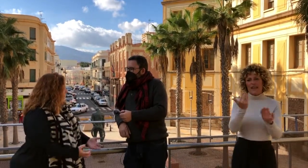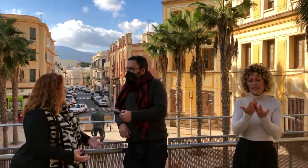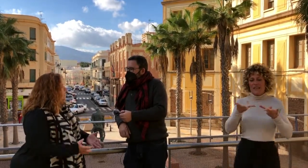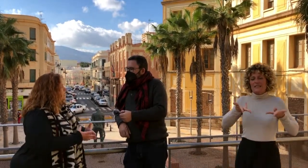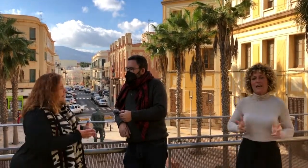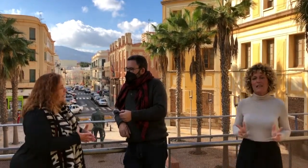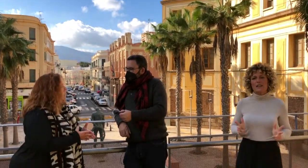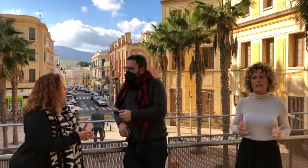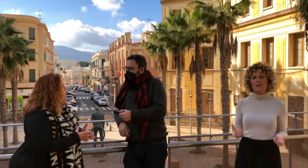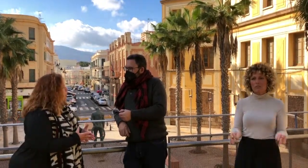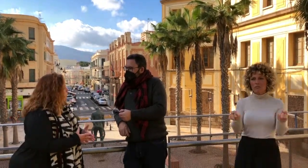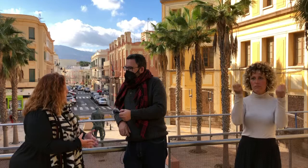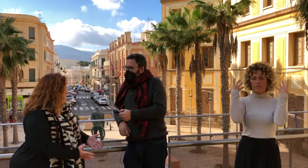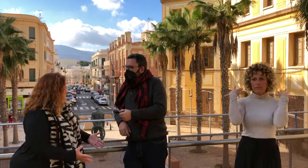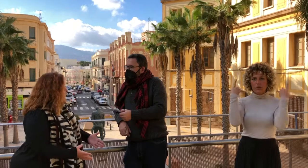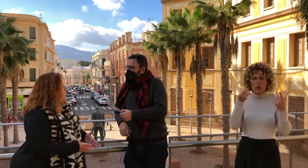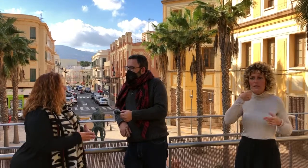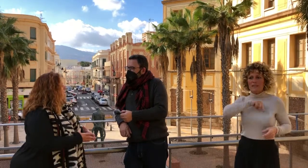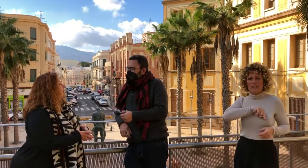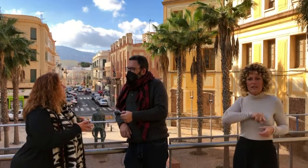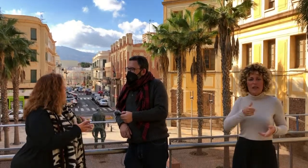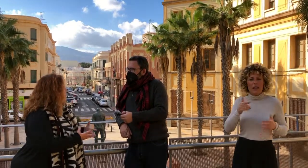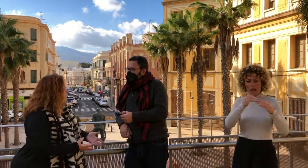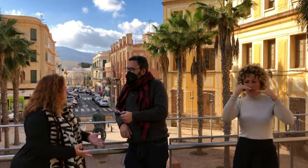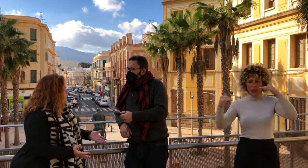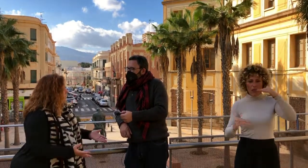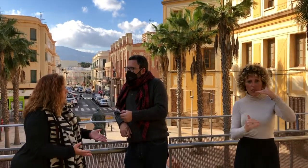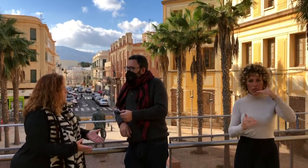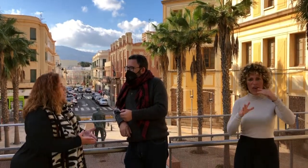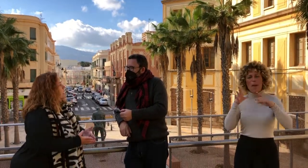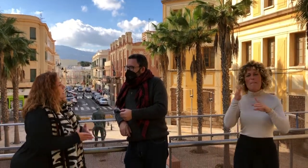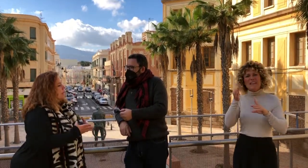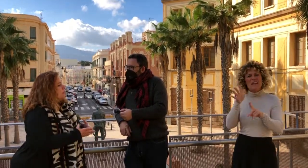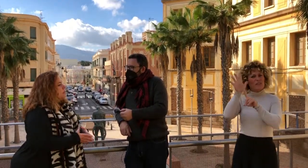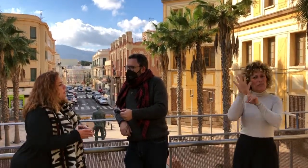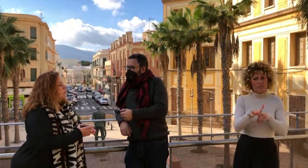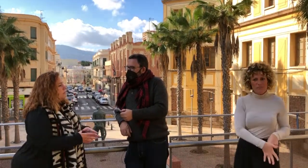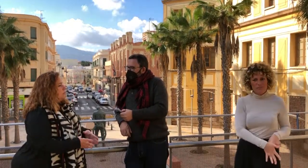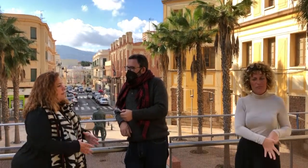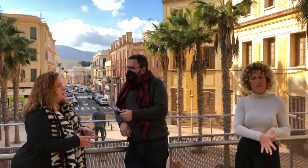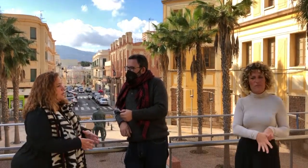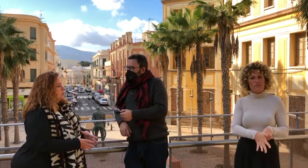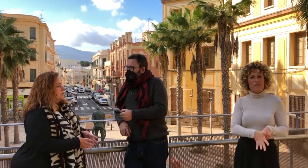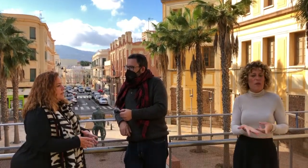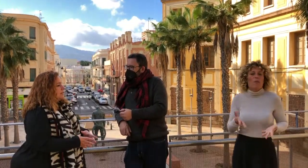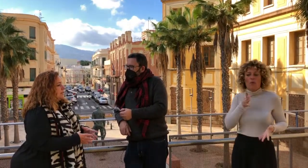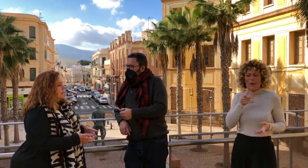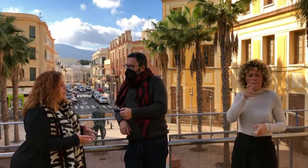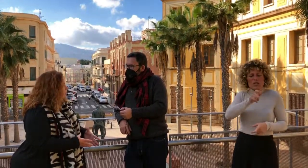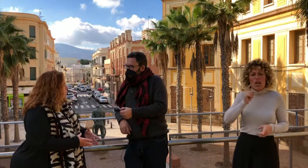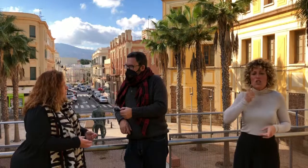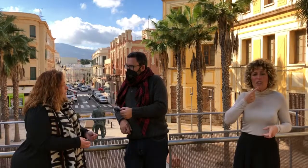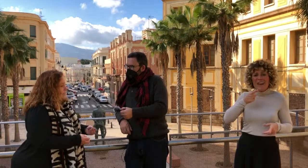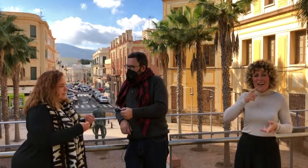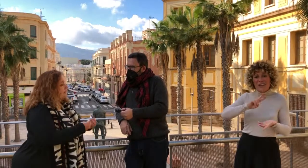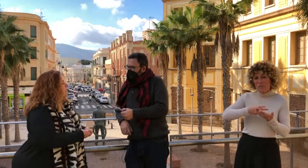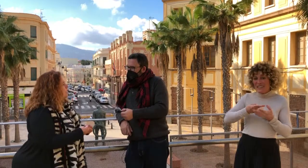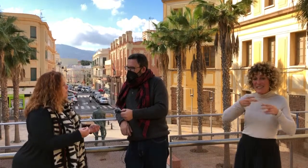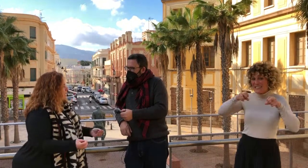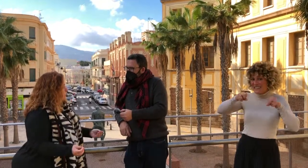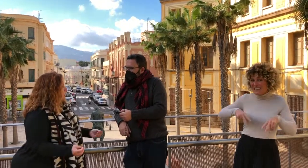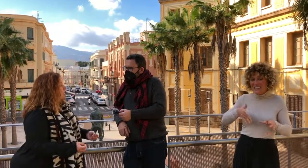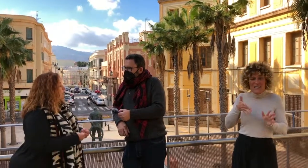te enteras y te sientes en inferioridad y además discriminado totalmente, porque en el momento que una persona sorda está sin intérprete,